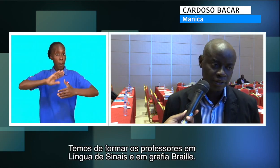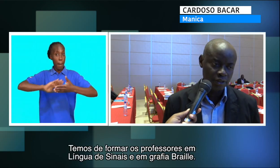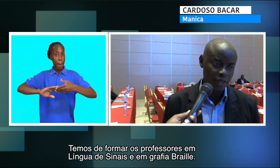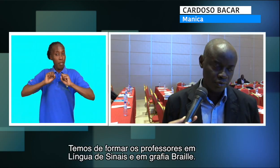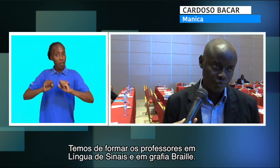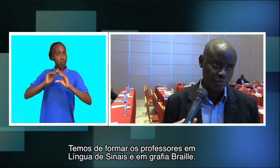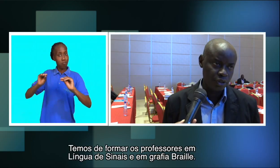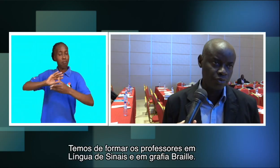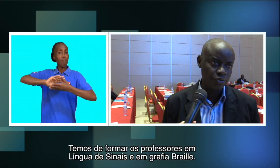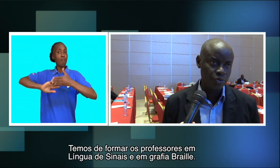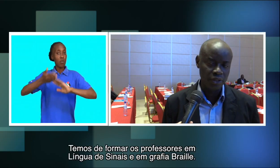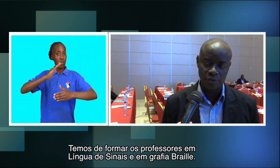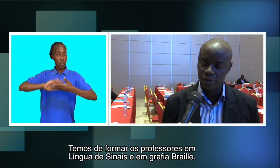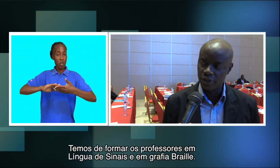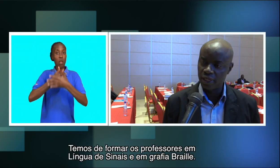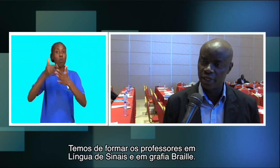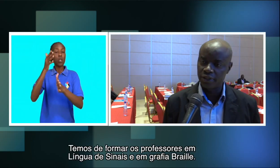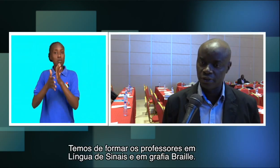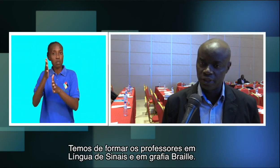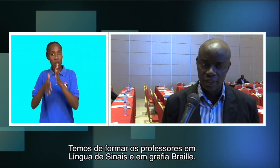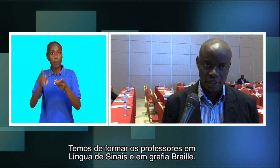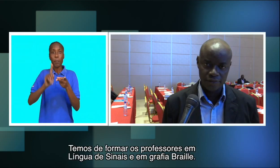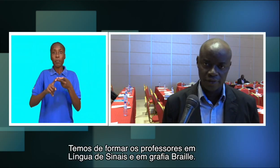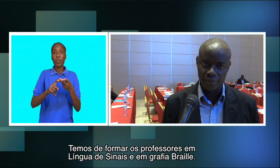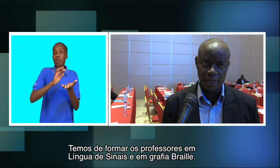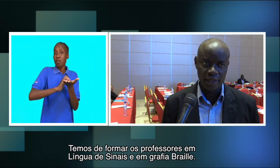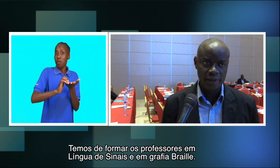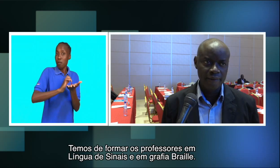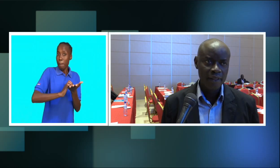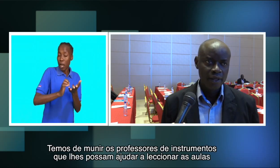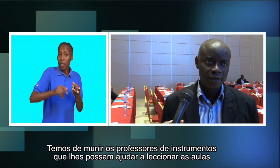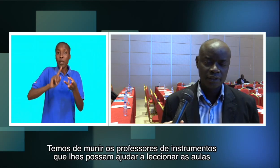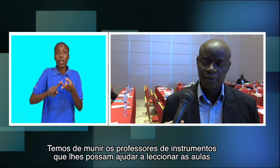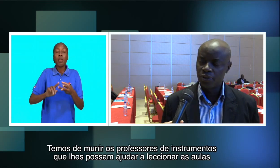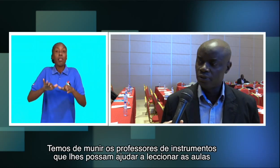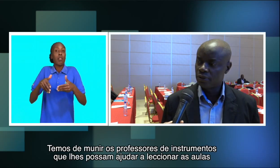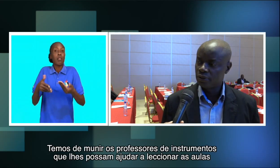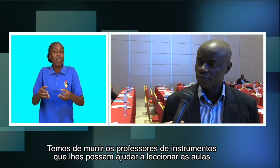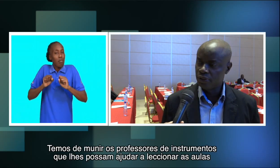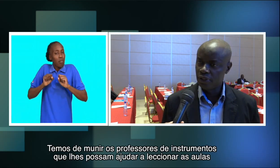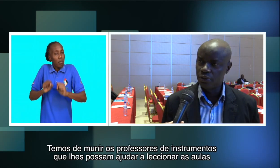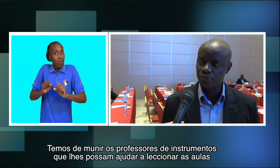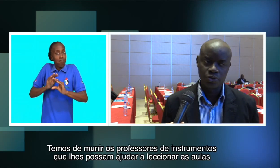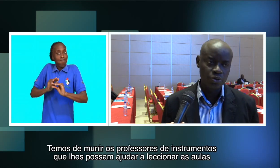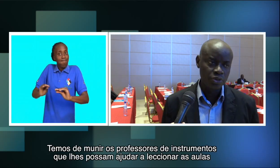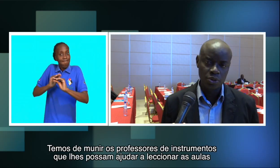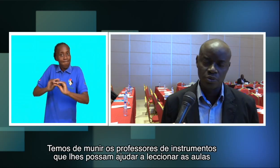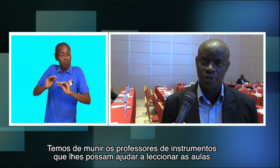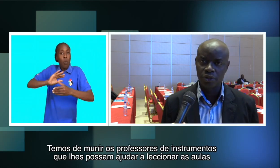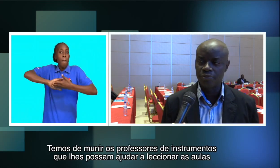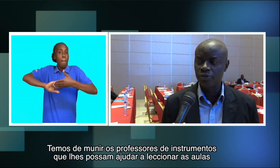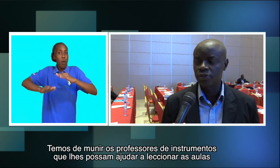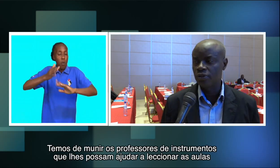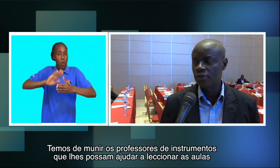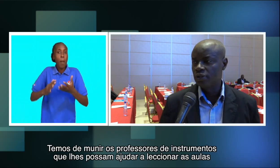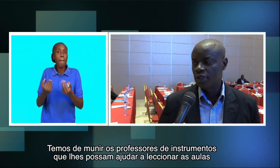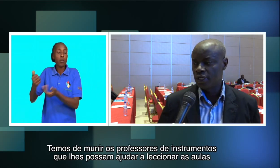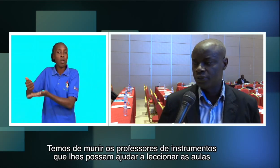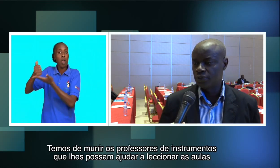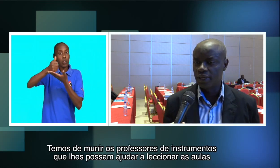que capacitar ou formar os professores em língua de sinais, em grafia braille. Então, temos que munir o professor de instrumentos que